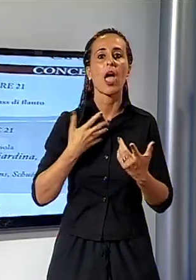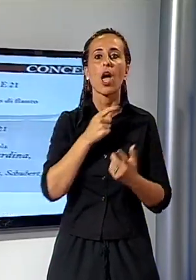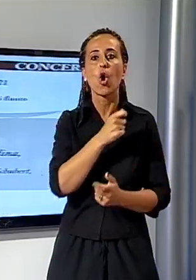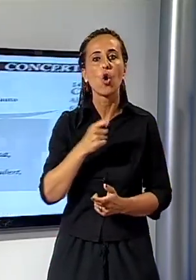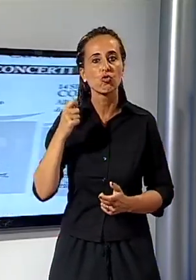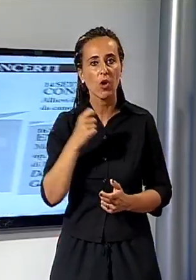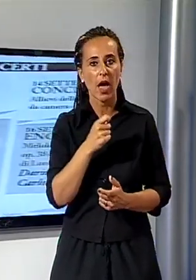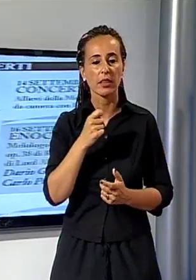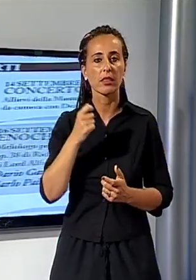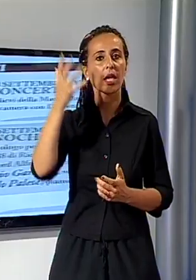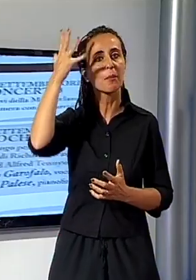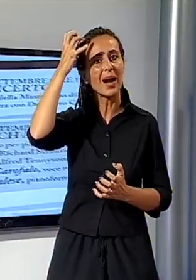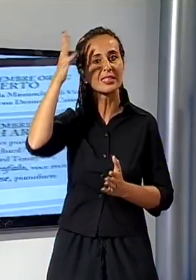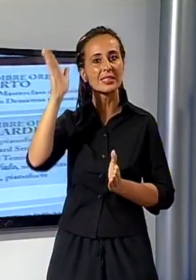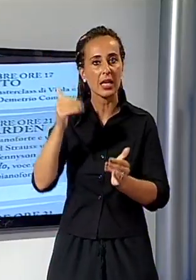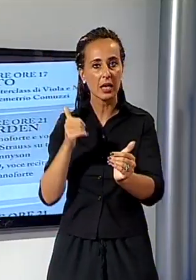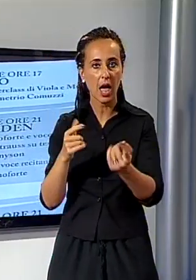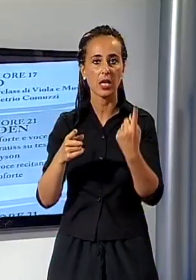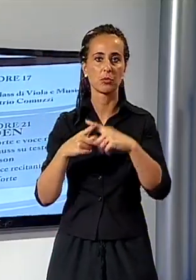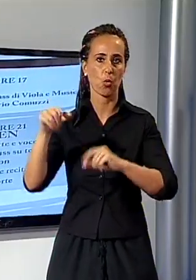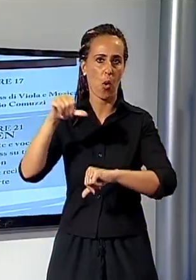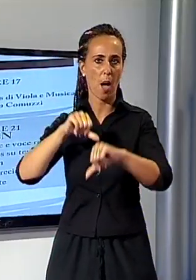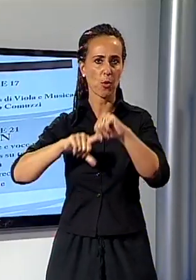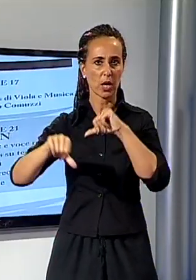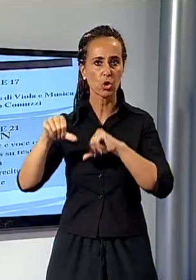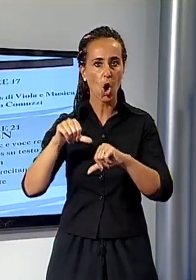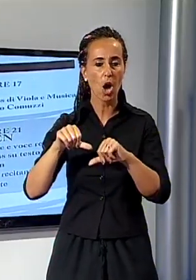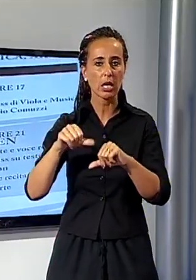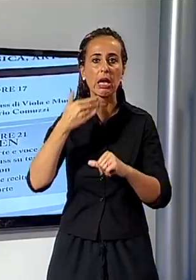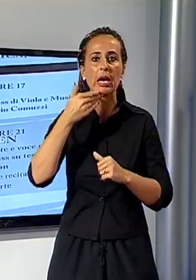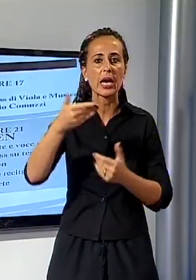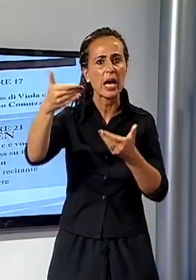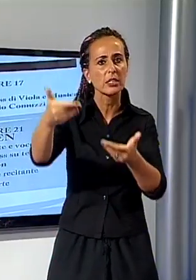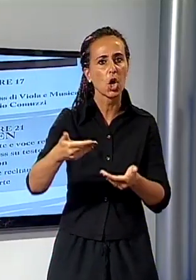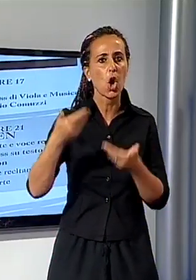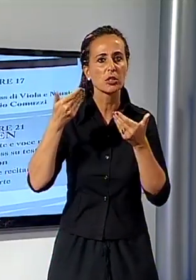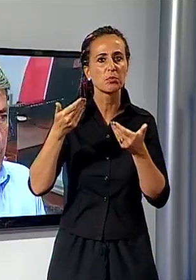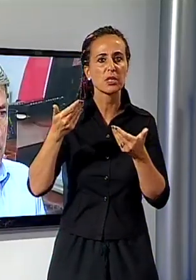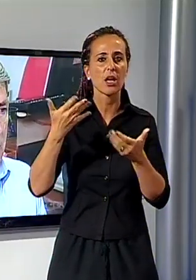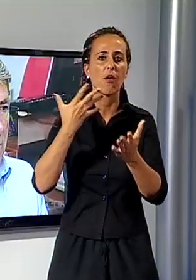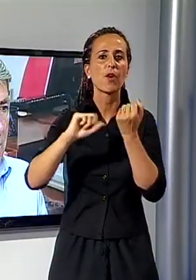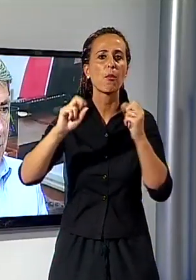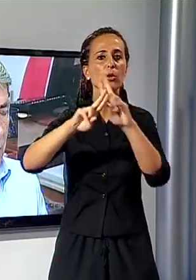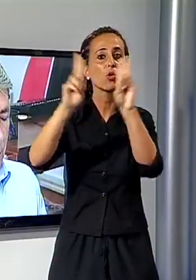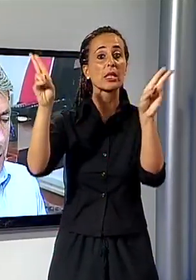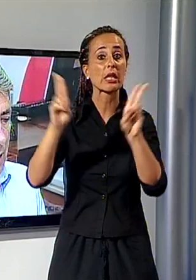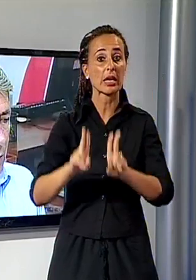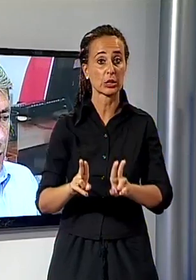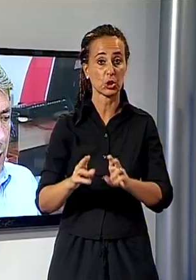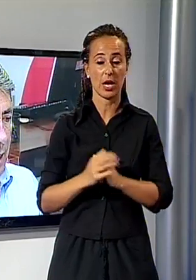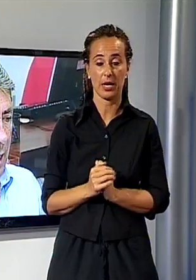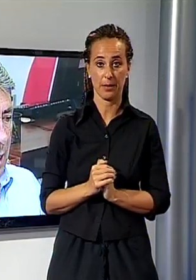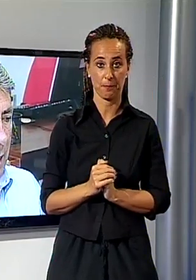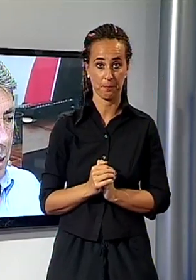Calcio del presidente Carlo Ciapponi che anche quest'anno parteciperà al campionato di eccellenza. L'evento è